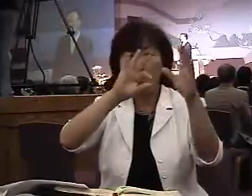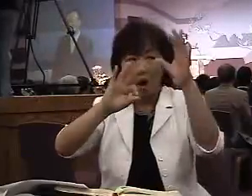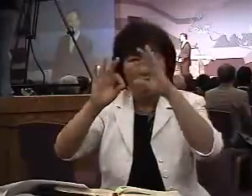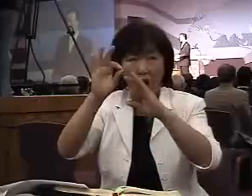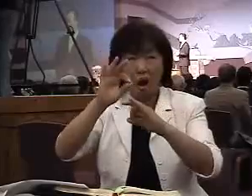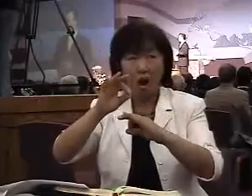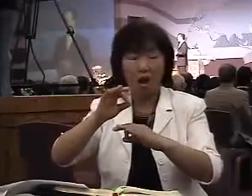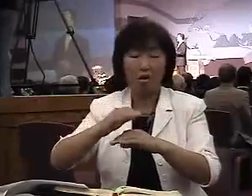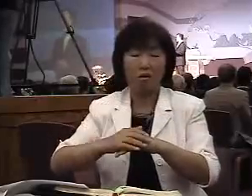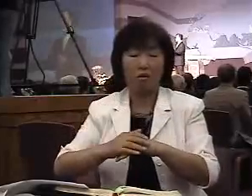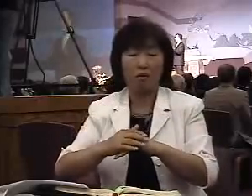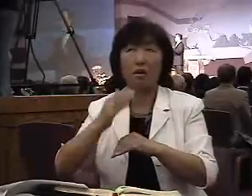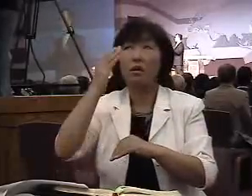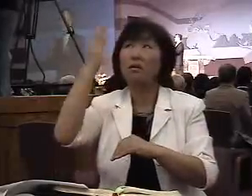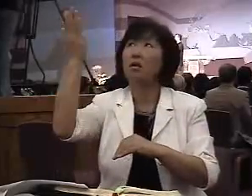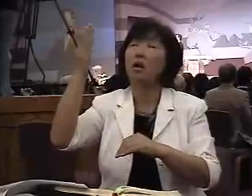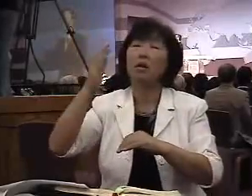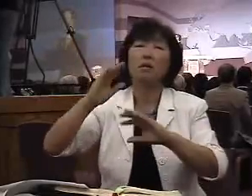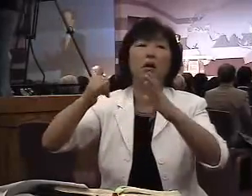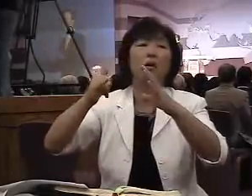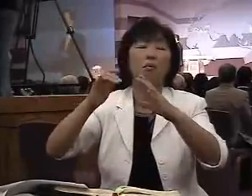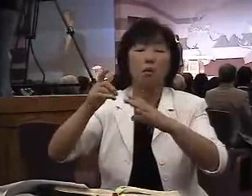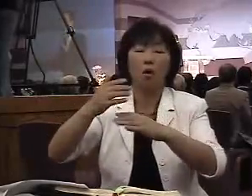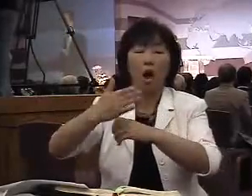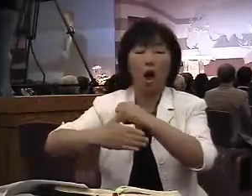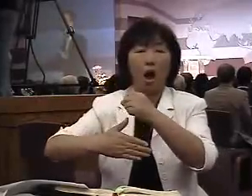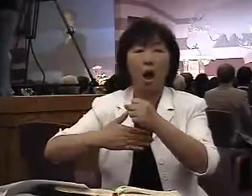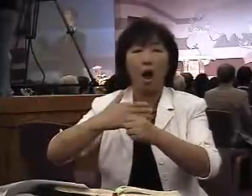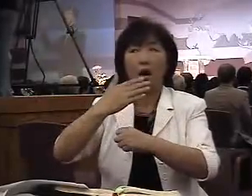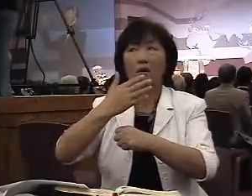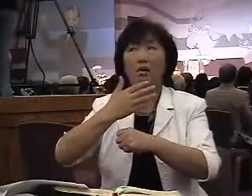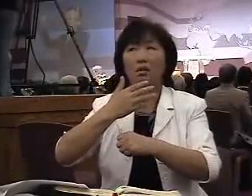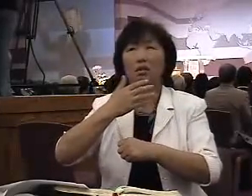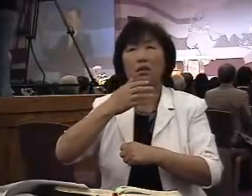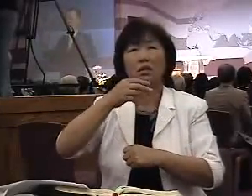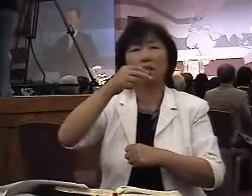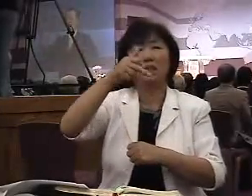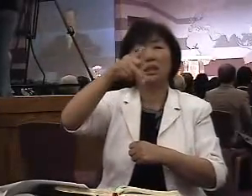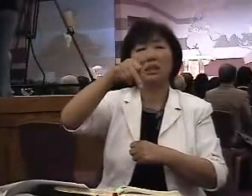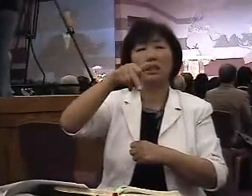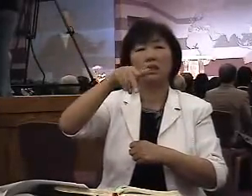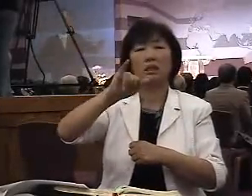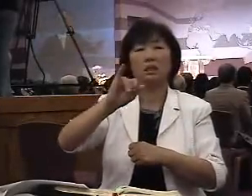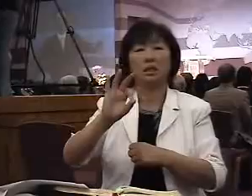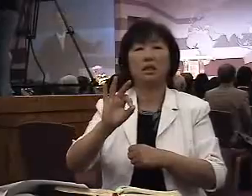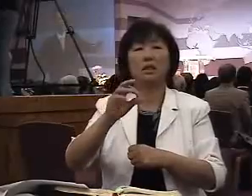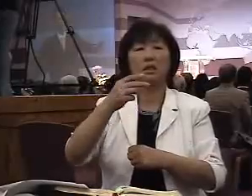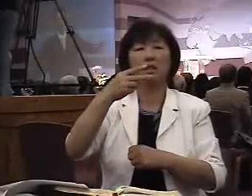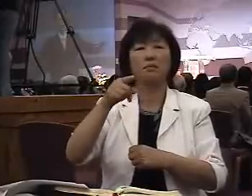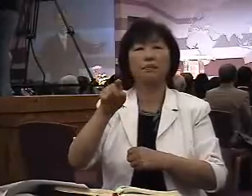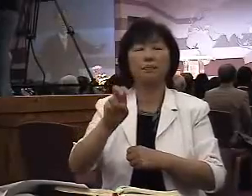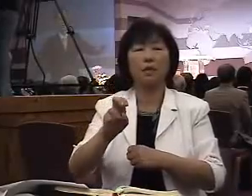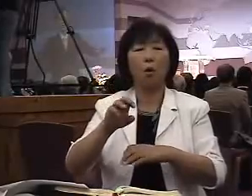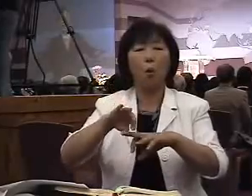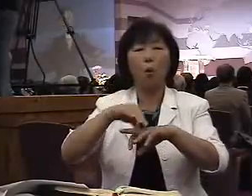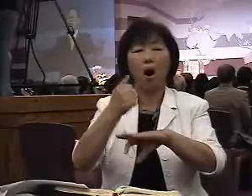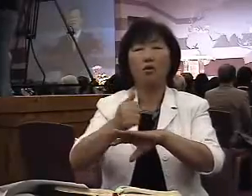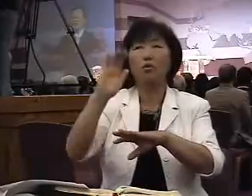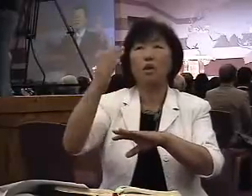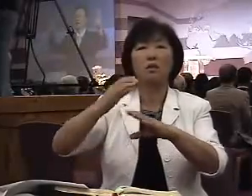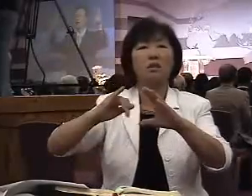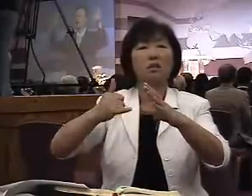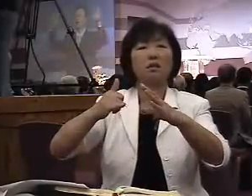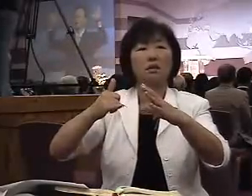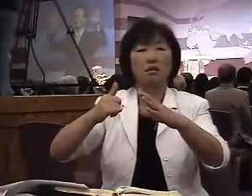나라를 구한다는 것은 영어로 보면 킹덤입니다. 킹덤. 킹이 계신 나라입니다. 왕이 계신 나라. 그래서